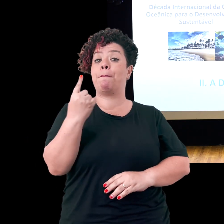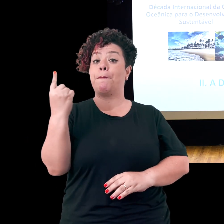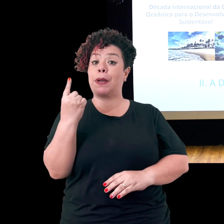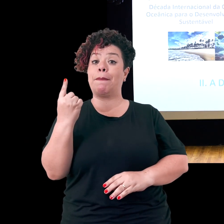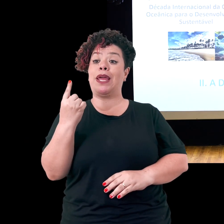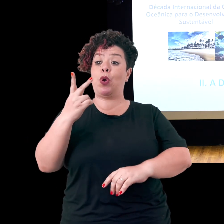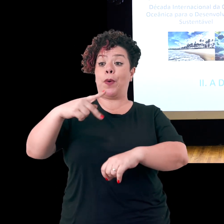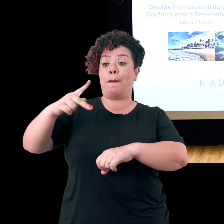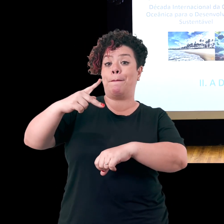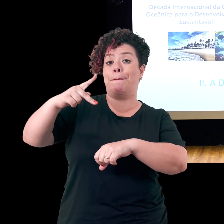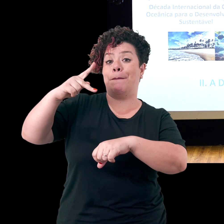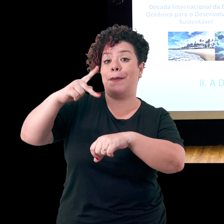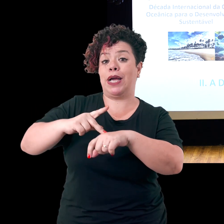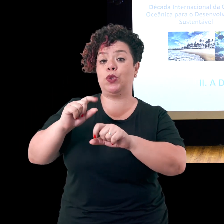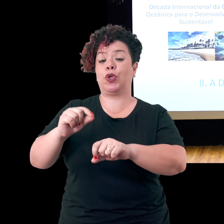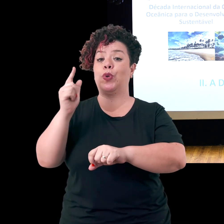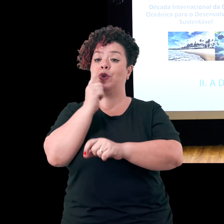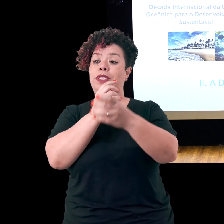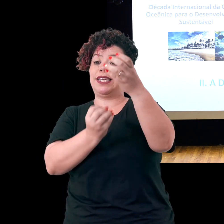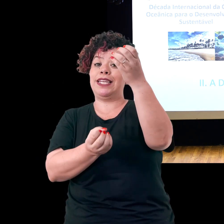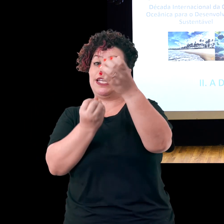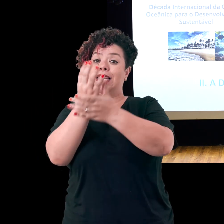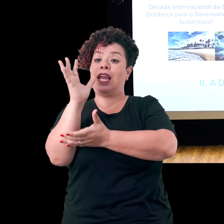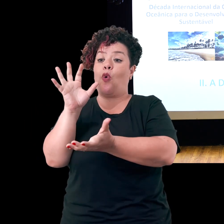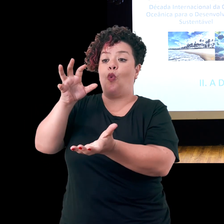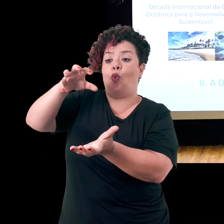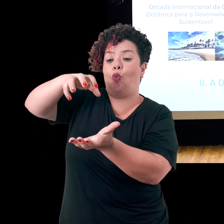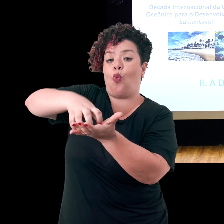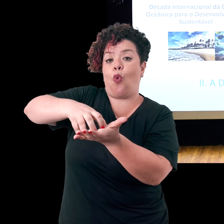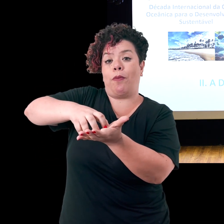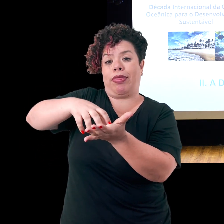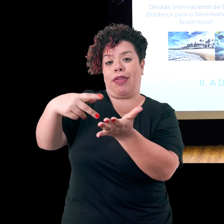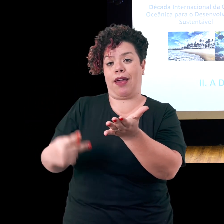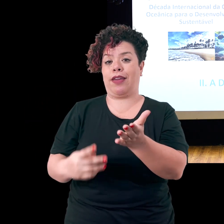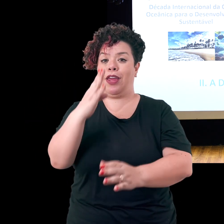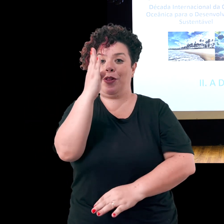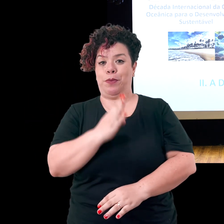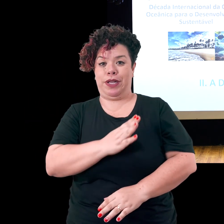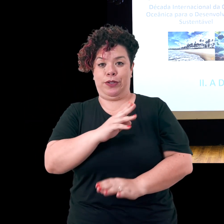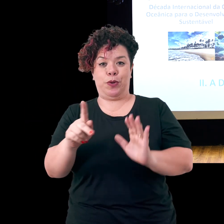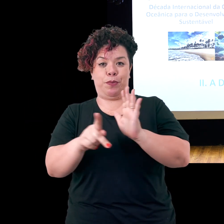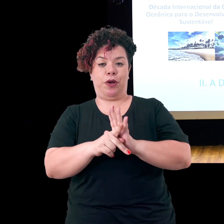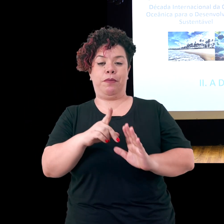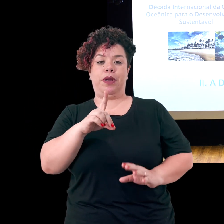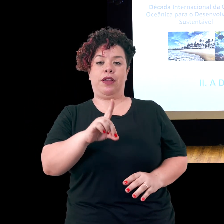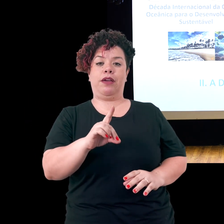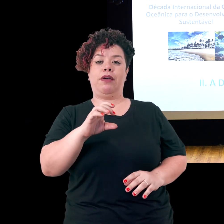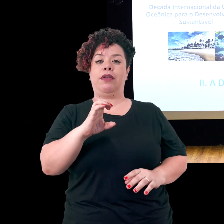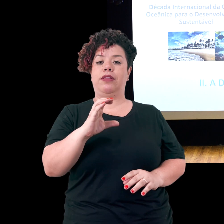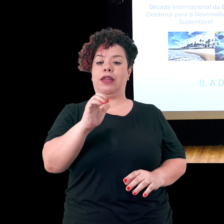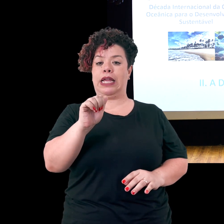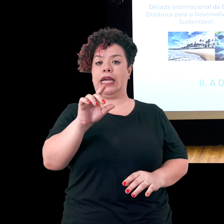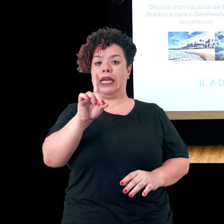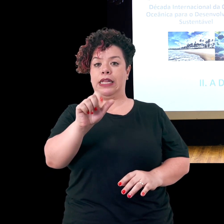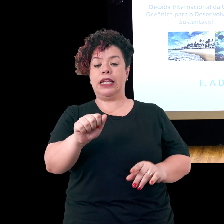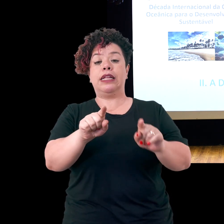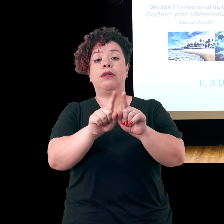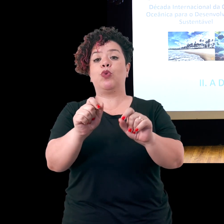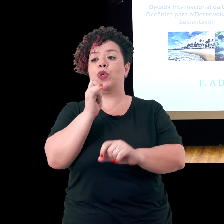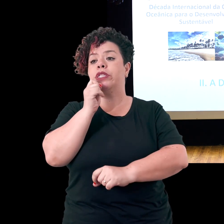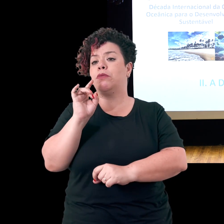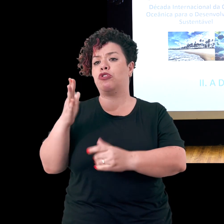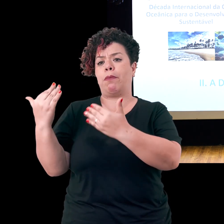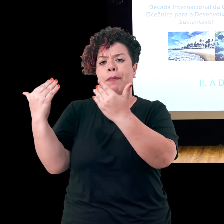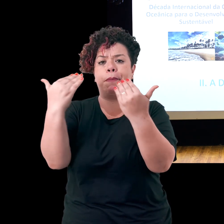a criar um Comitê Nacional da Década, né? E estruturar esse movimento não só pautado